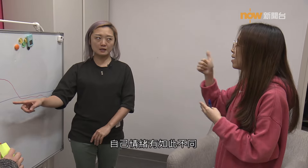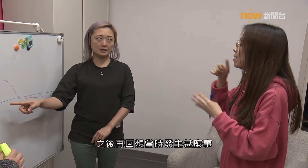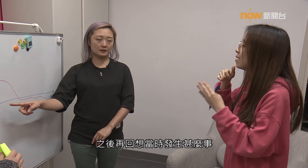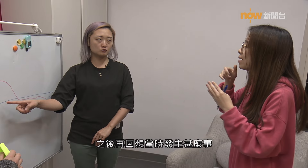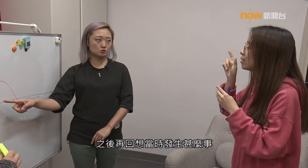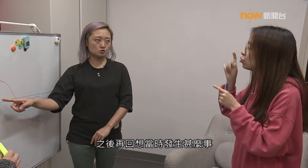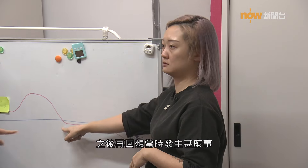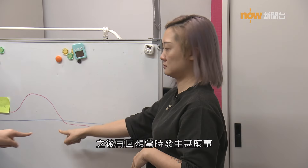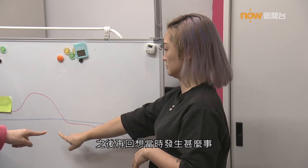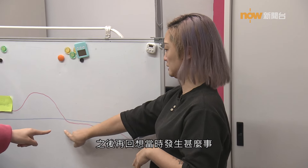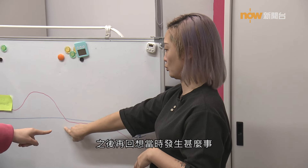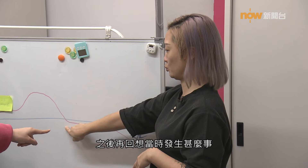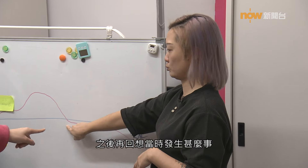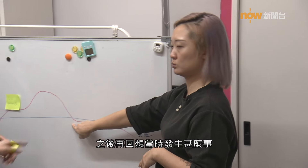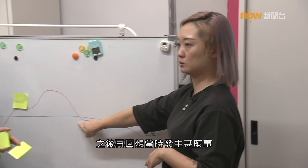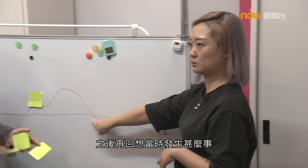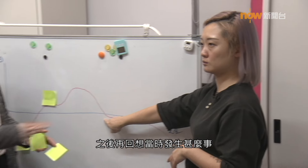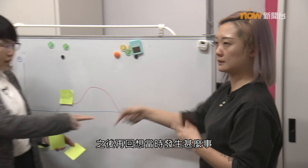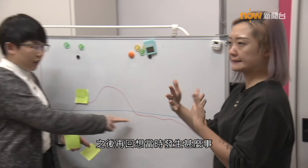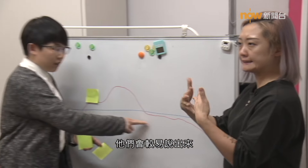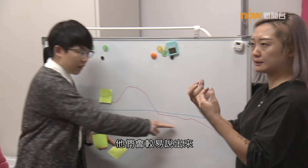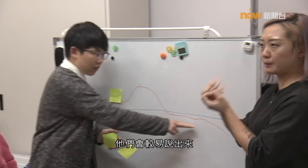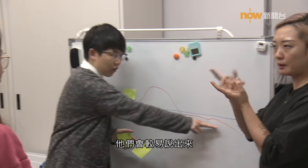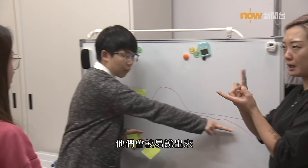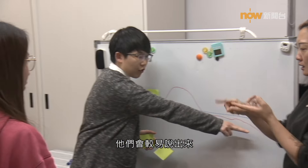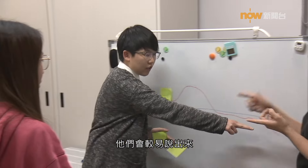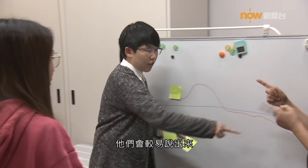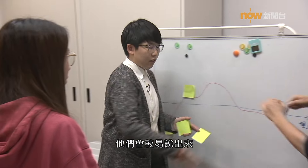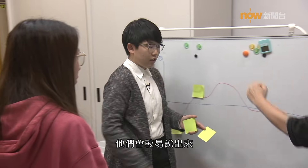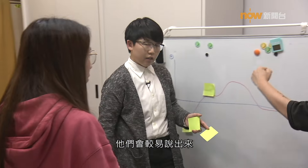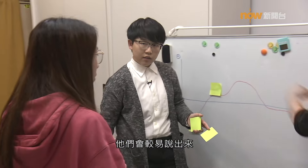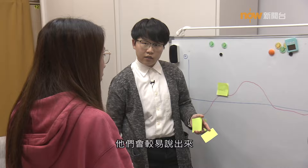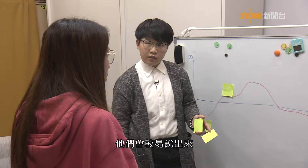著再回想，欸，那時發生什麼事呢，他們會容易一點說。